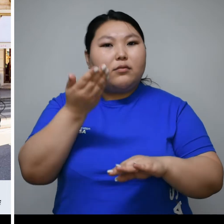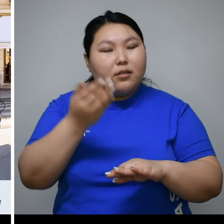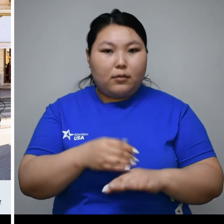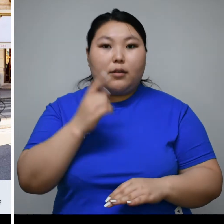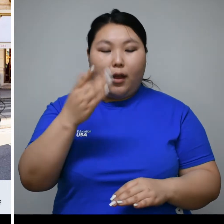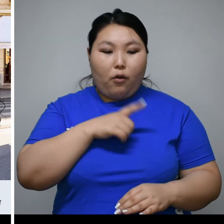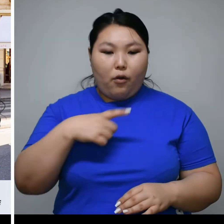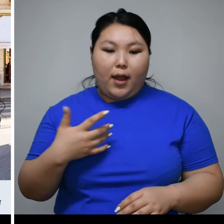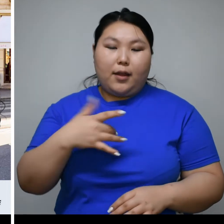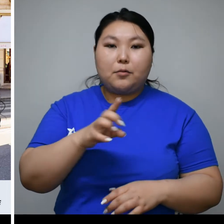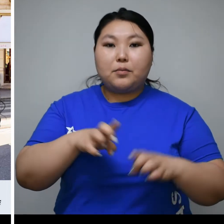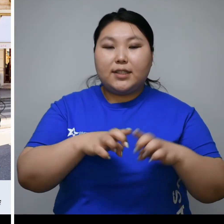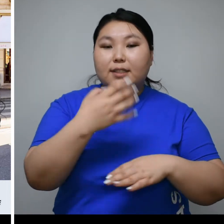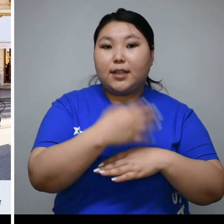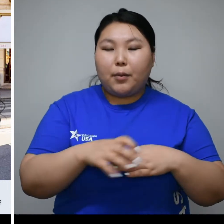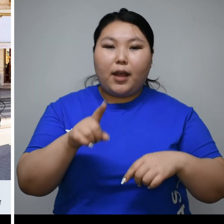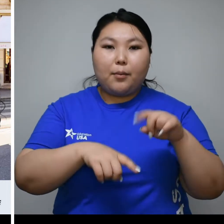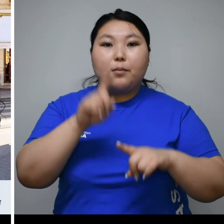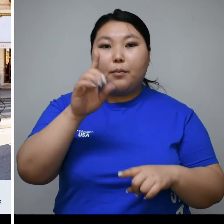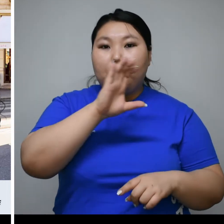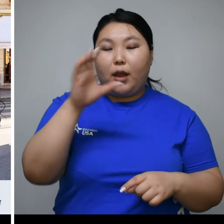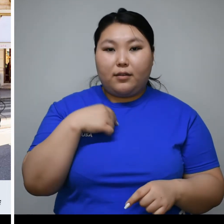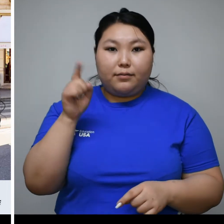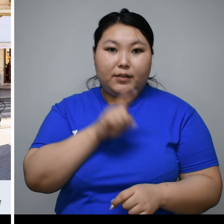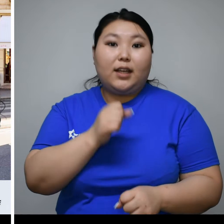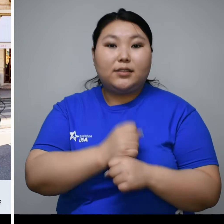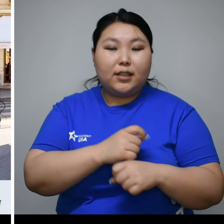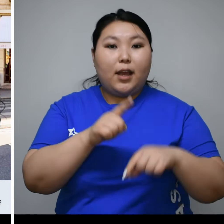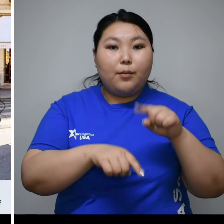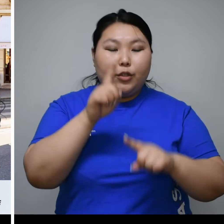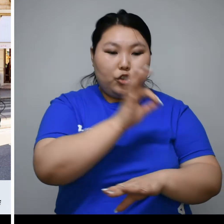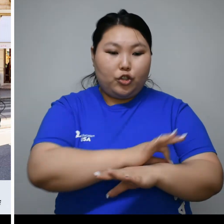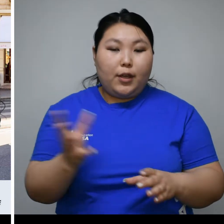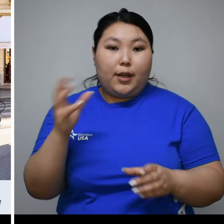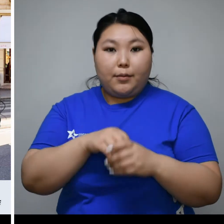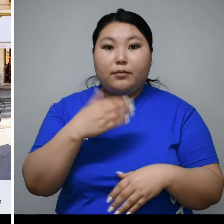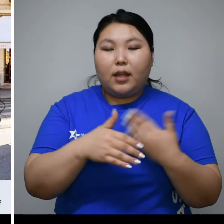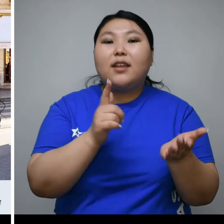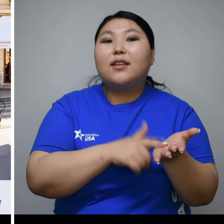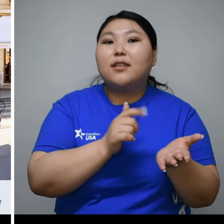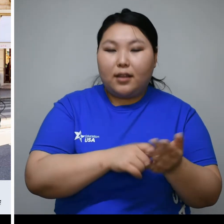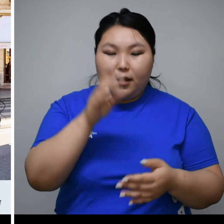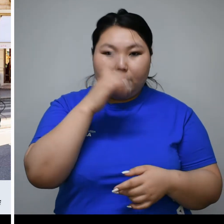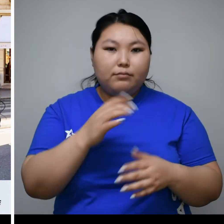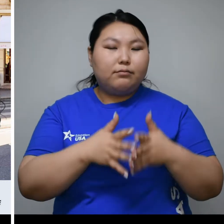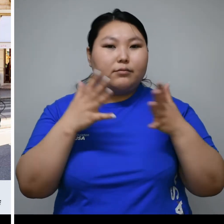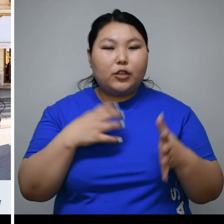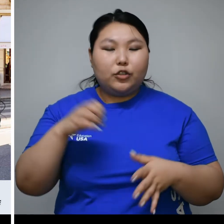гараад бизнесийн салбарт болон ямарваа нэг байгууллагт ажиллахад ямар нэгэн төсөлд хамрагдаад явхад хэрэгтэй